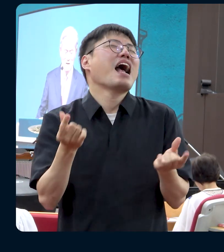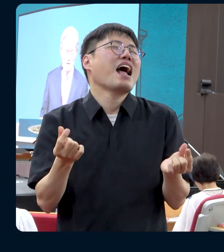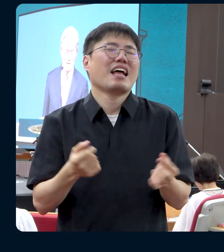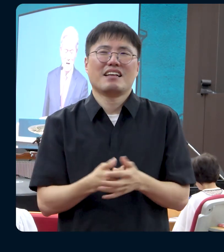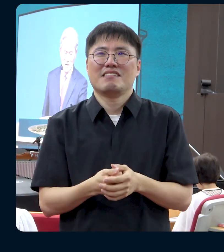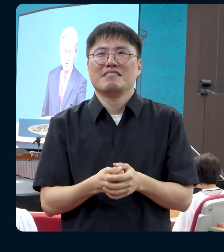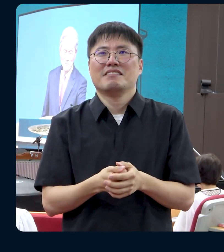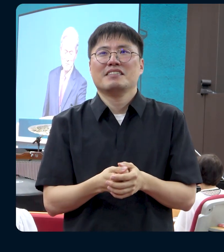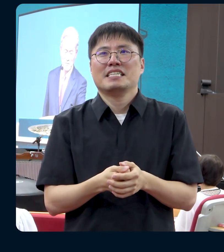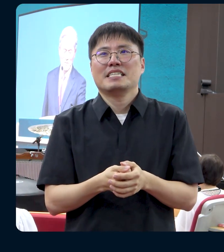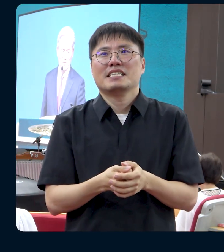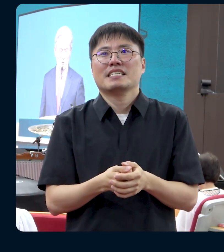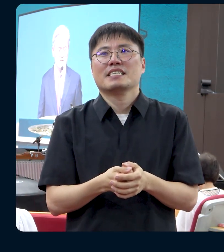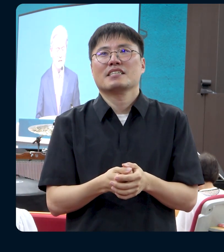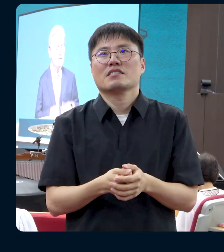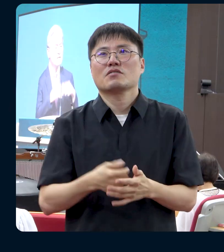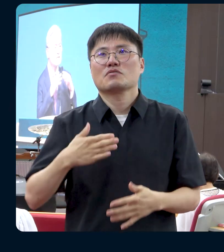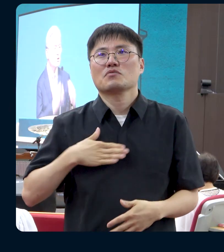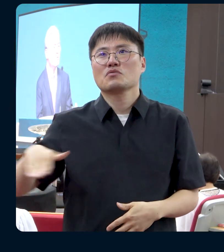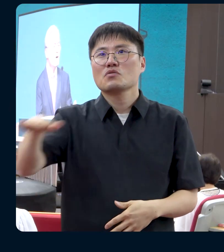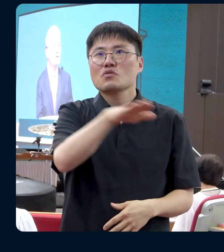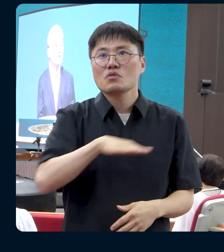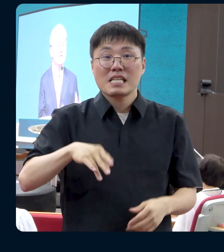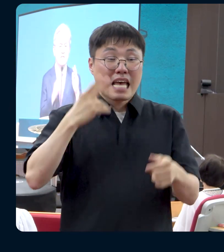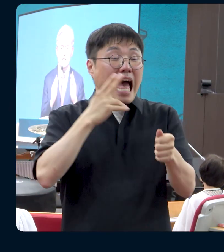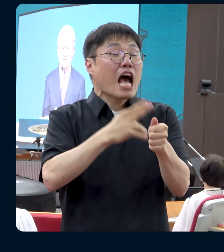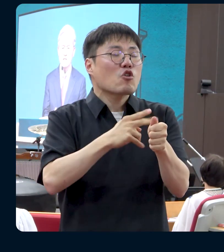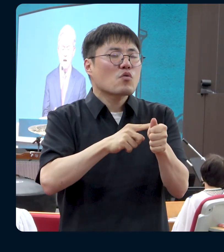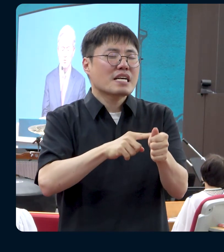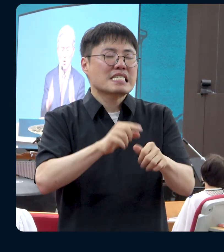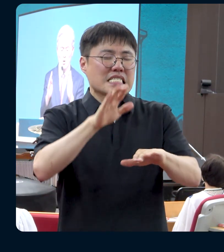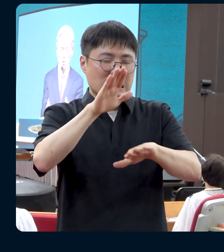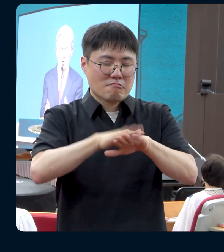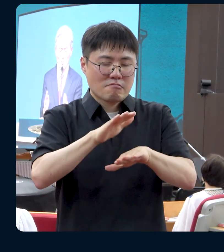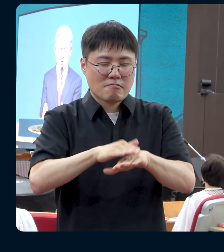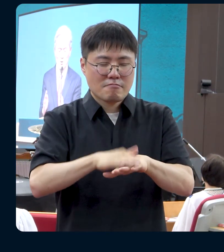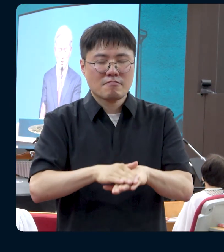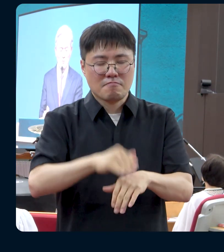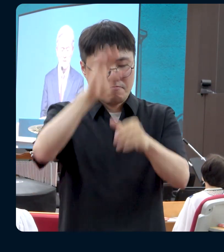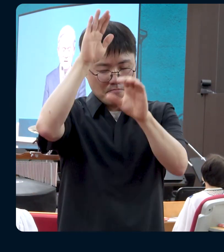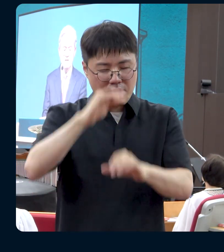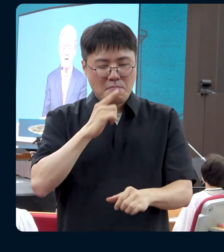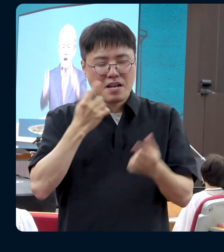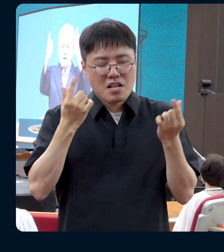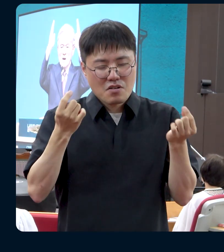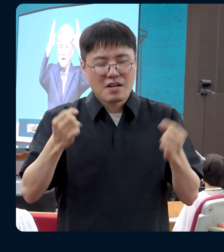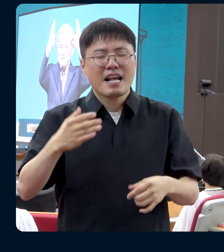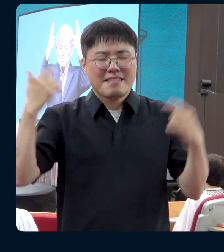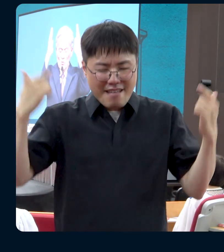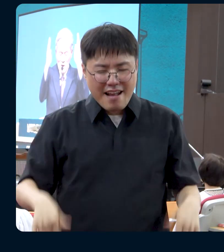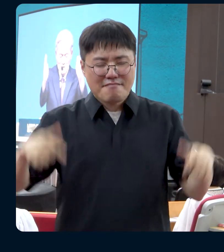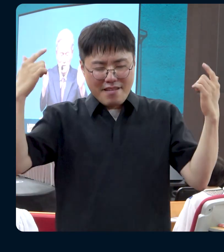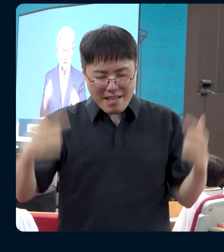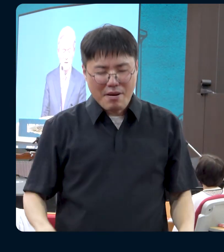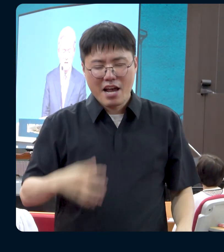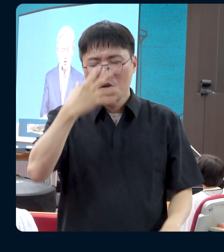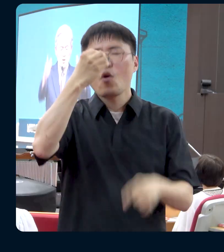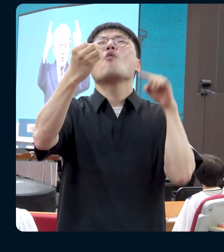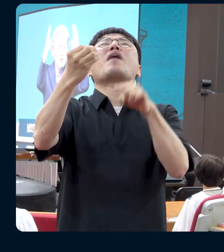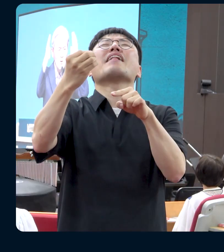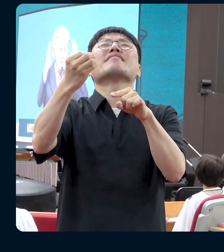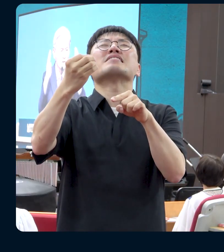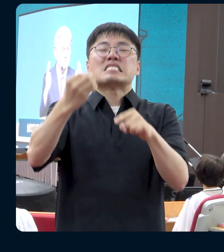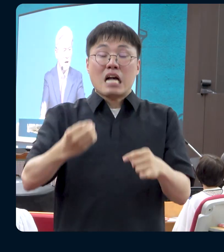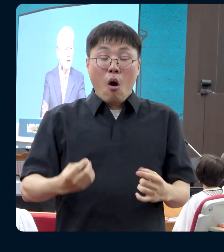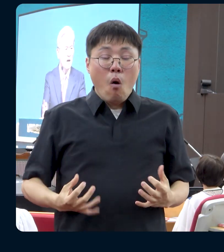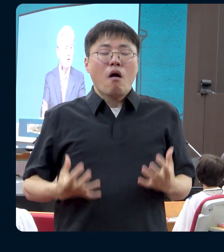교만은 그런 것이다. 자, 그래서 우리는 사도 바울이 친히 삶으로 본을 보인 것처럼 날마다 그